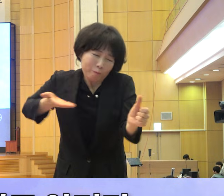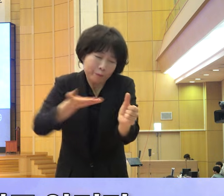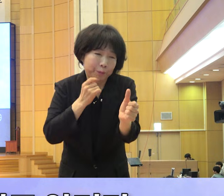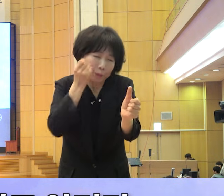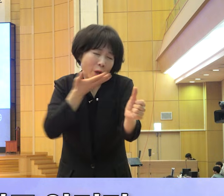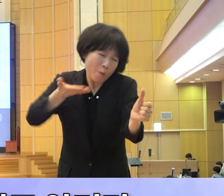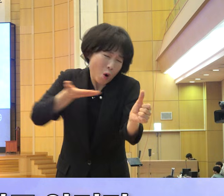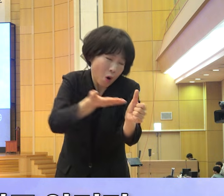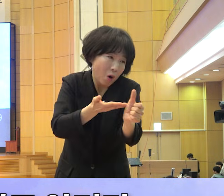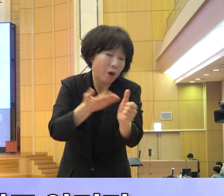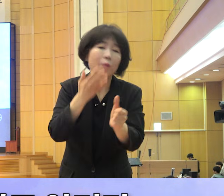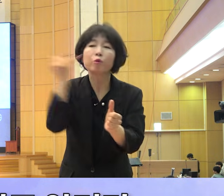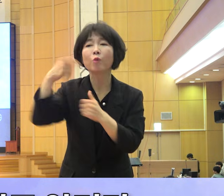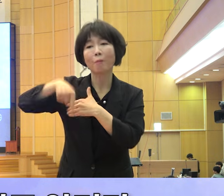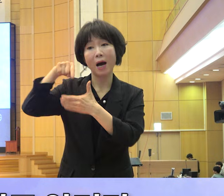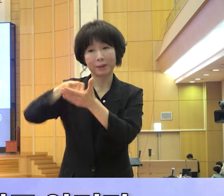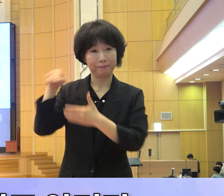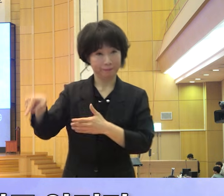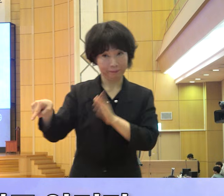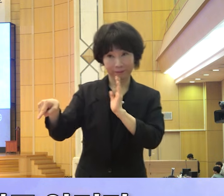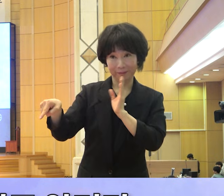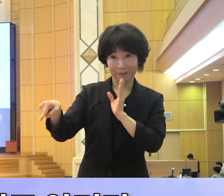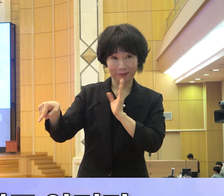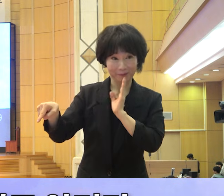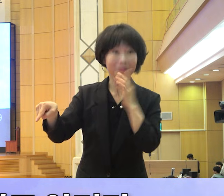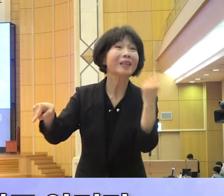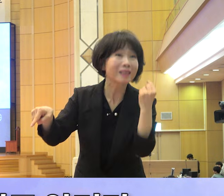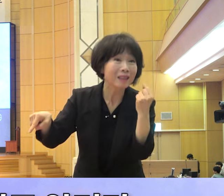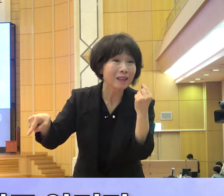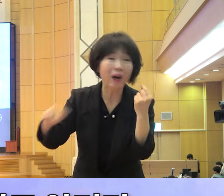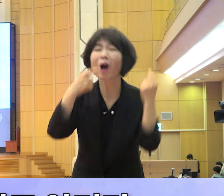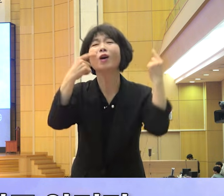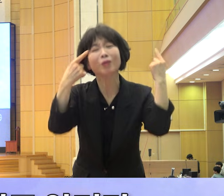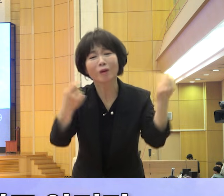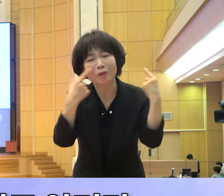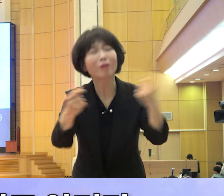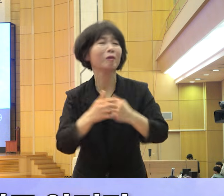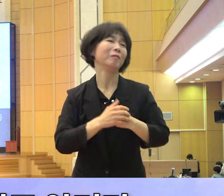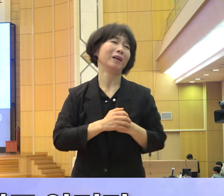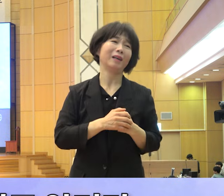그게 부모 마음이더라고. 네가 내 마음을 알아?